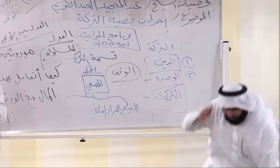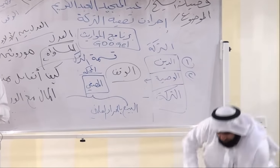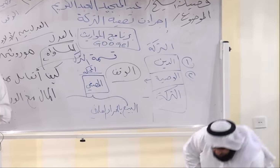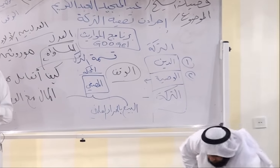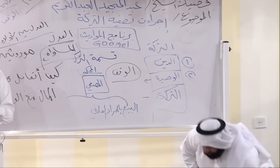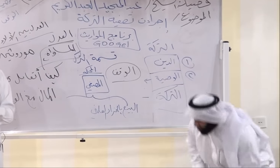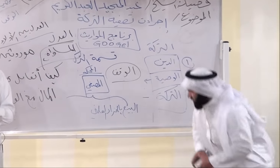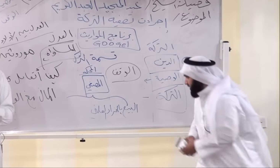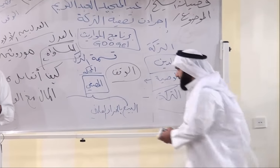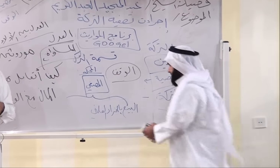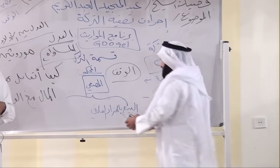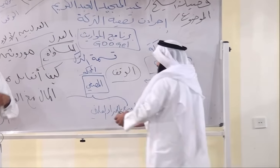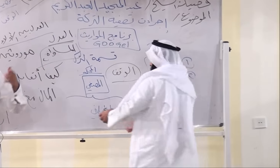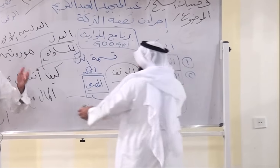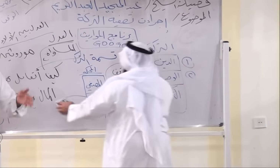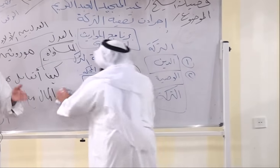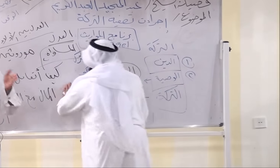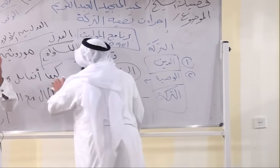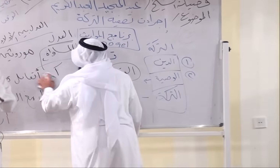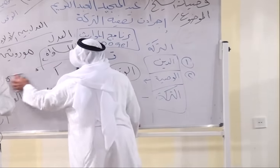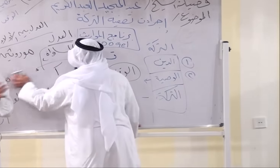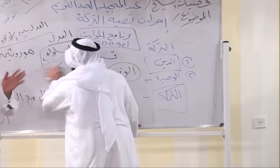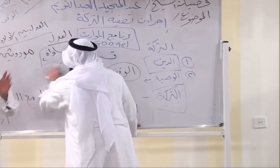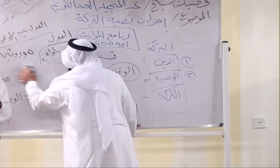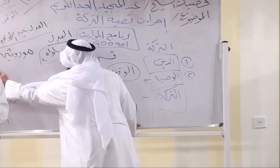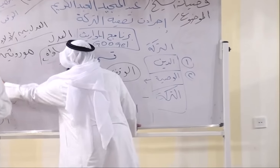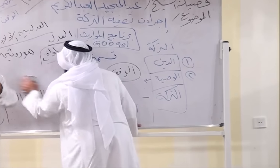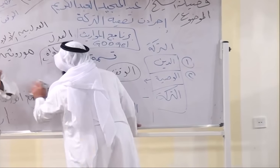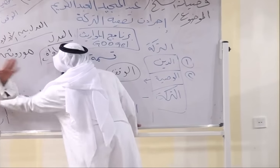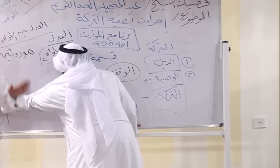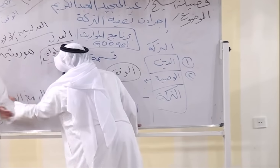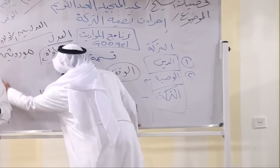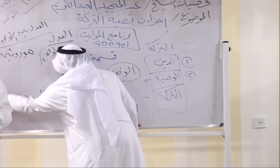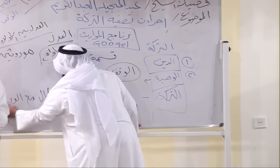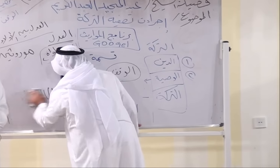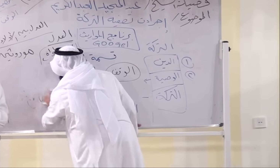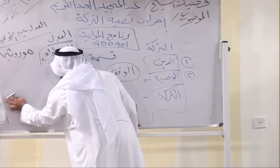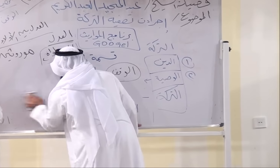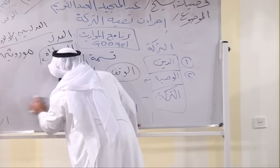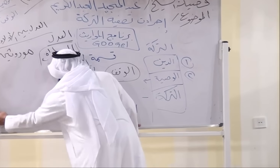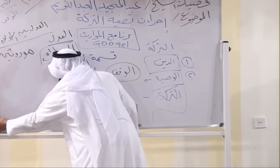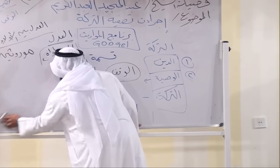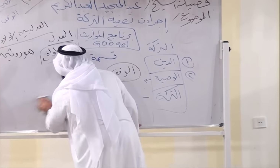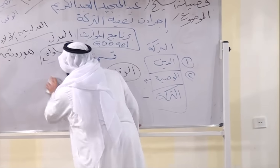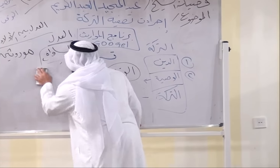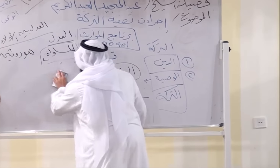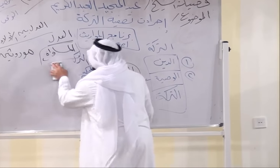اذا اعطيت ولدك 50 ريال، عطيه 50 ريال